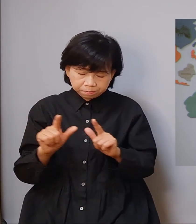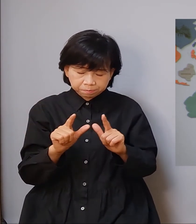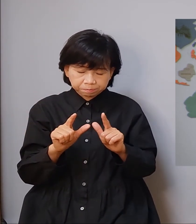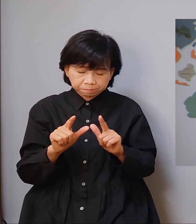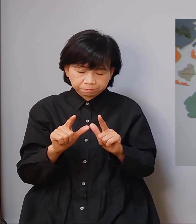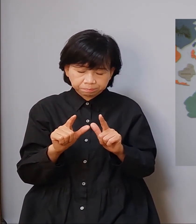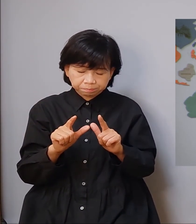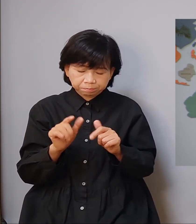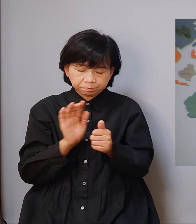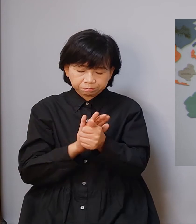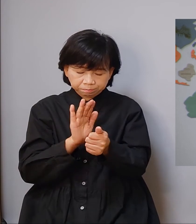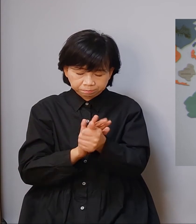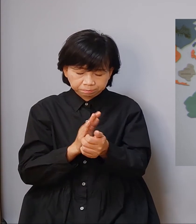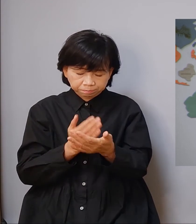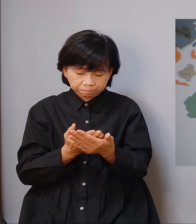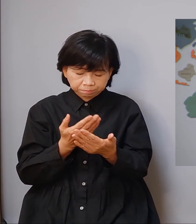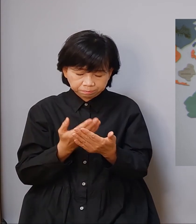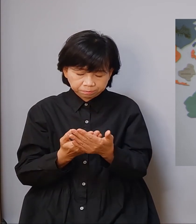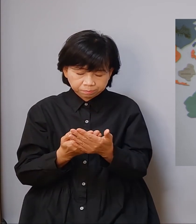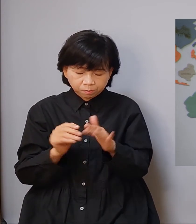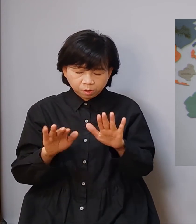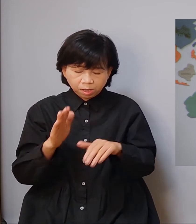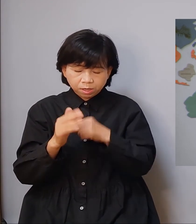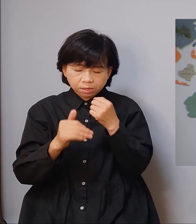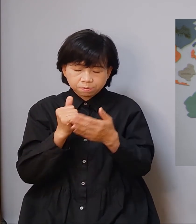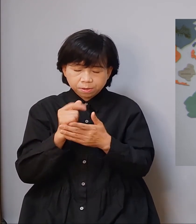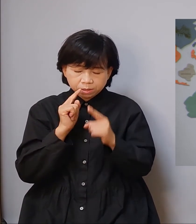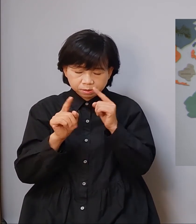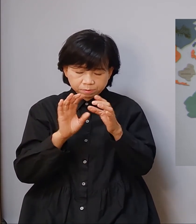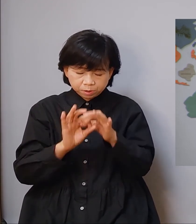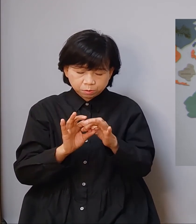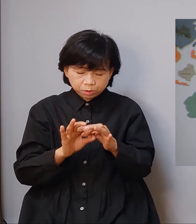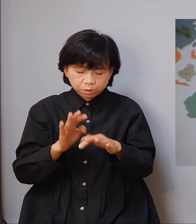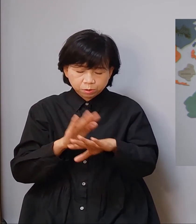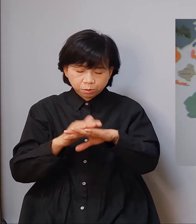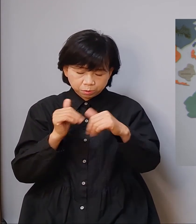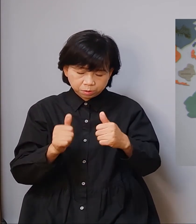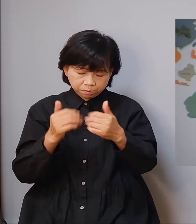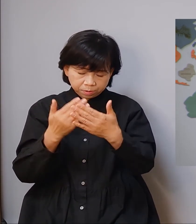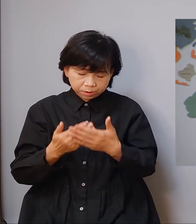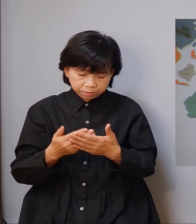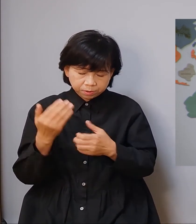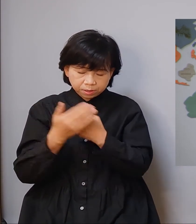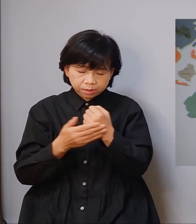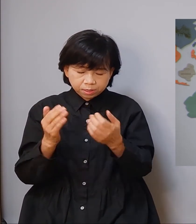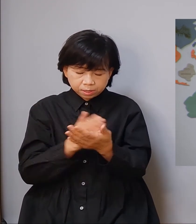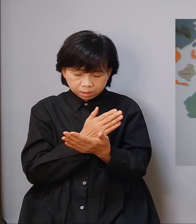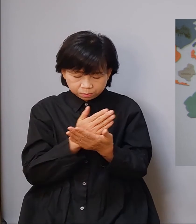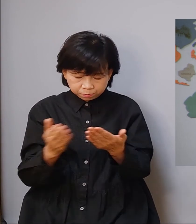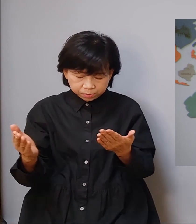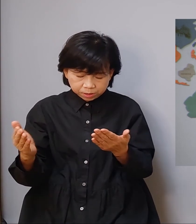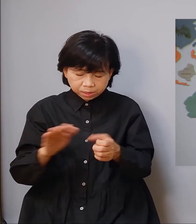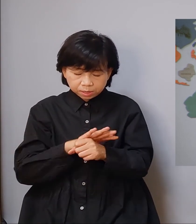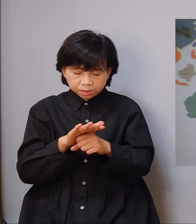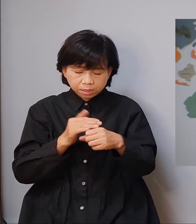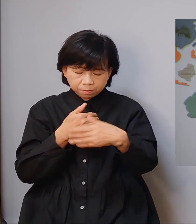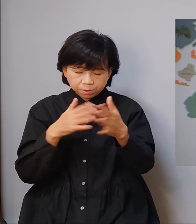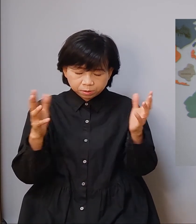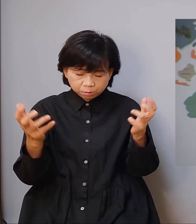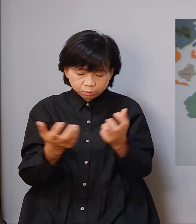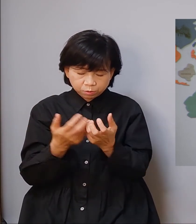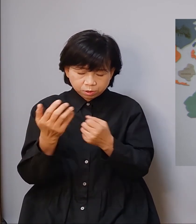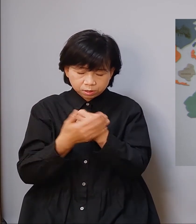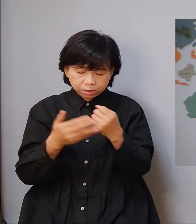있도록 하나님 도와주시옵소서. 오늘도 하나님의 말씀을 통해서 도전받습니다. 은혜를 나눕니다. 사랑방에서 풍성한